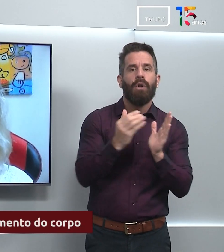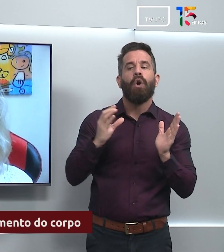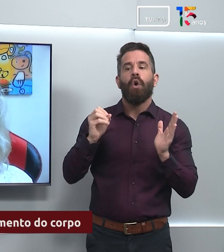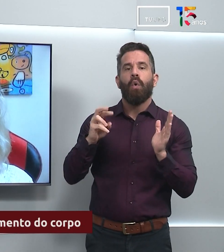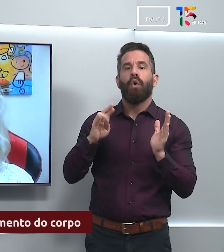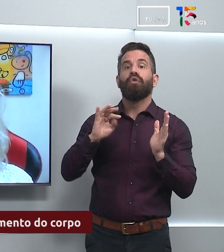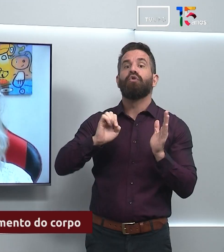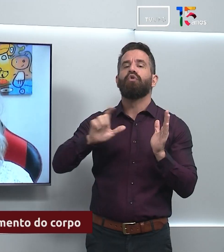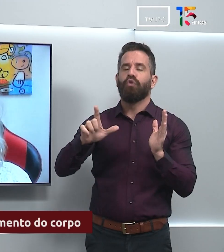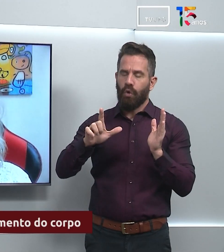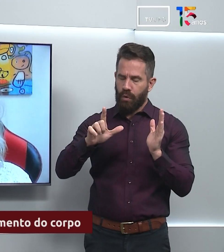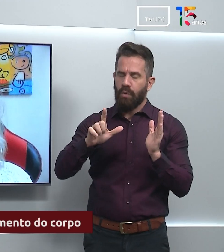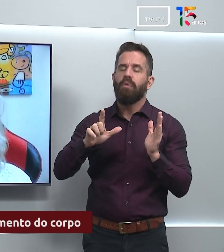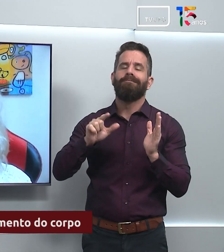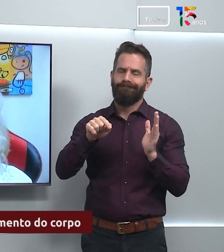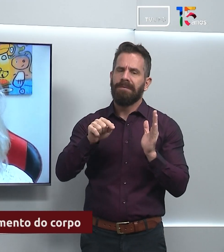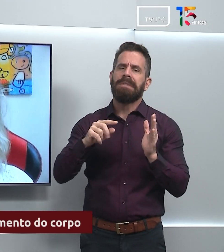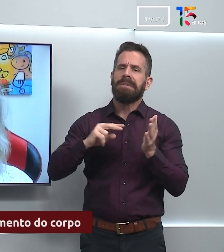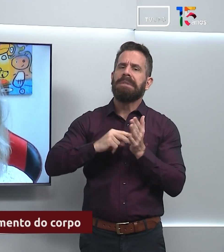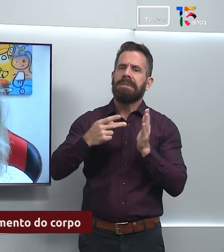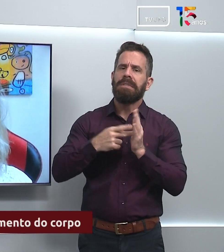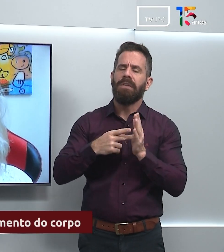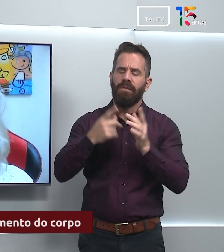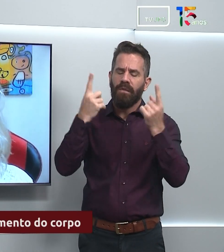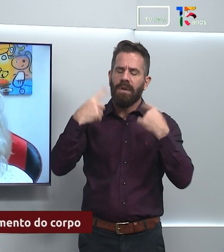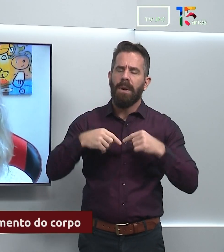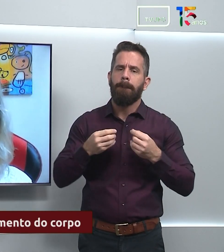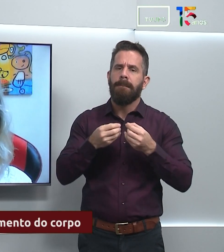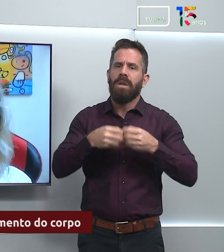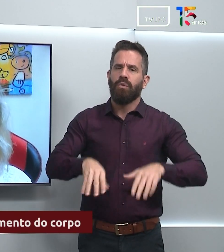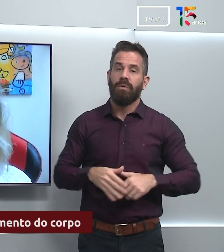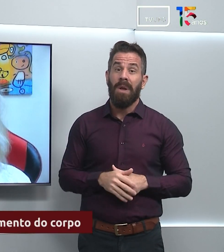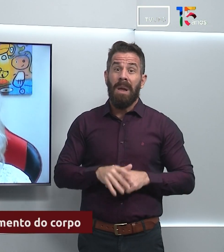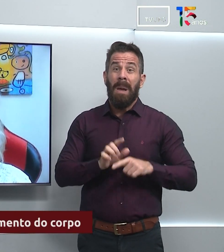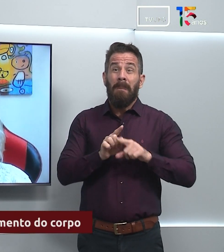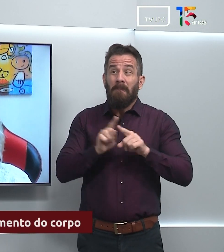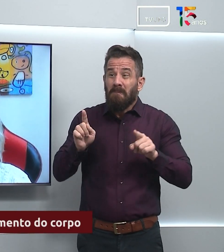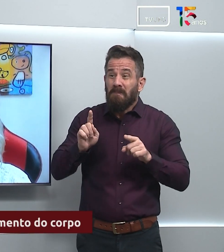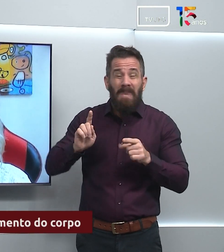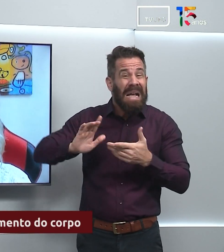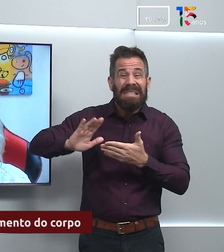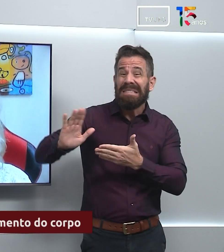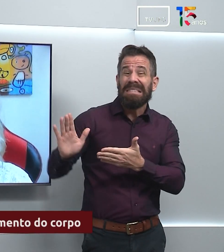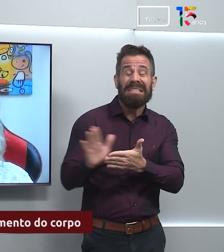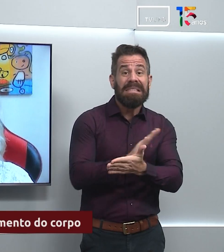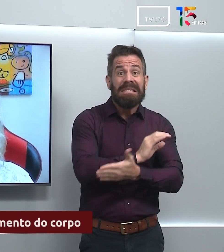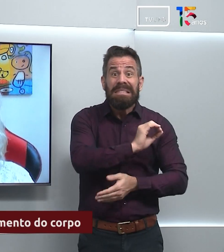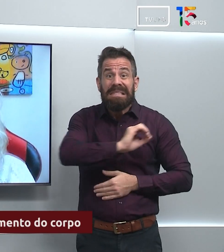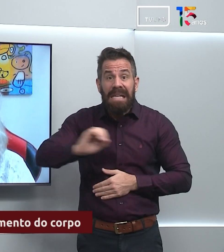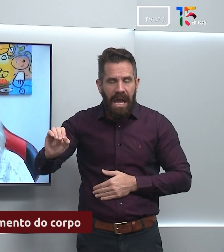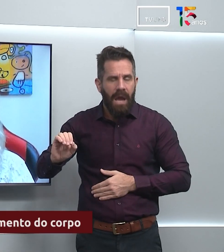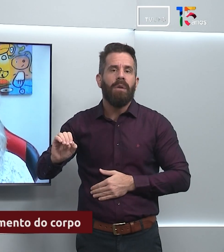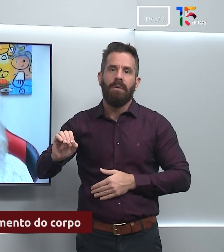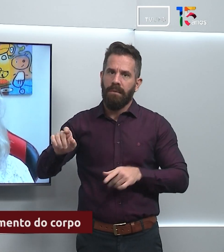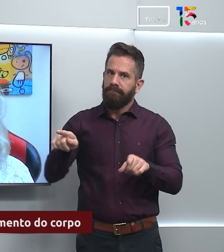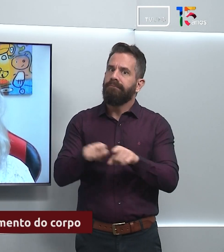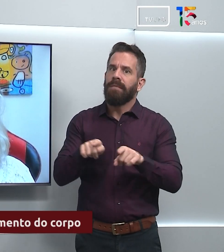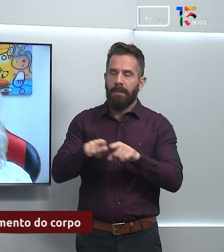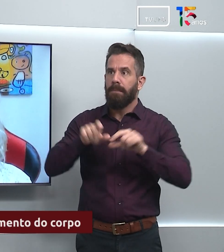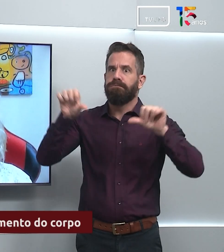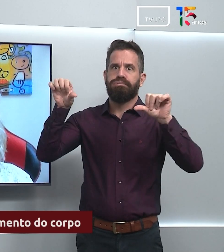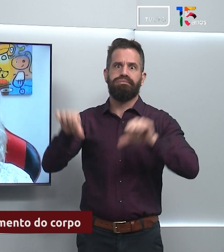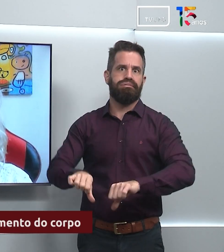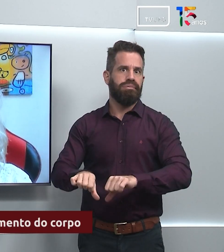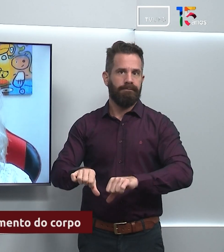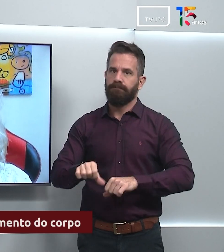isso vai fazer mal para a gente. Por outro lado, nada de cortisol também faz muito mal, que é a insuficiência adrenal. Então, o que esse hormônio